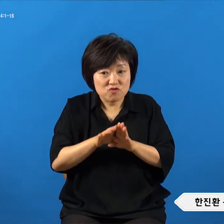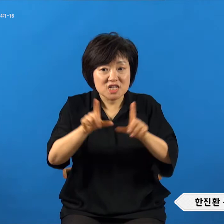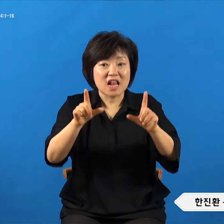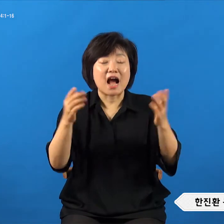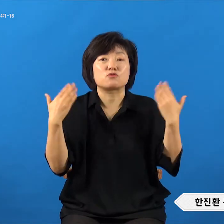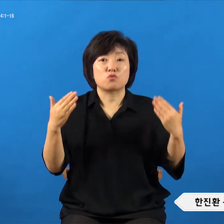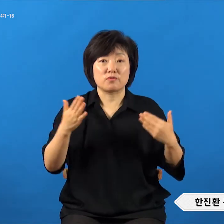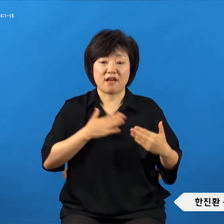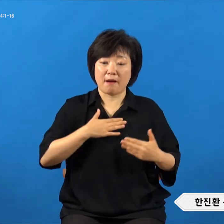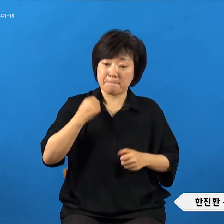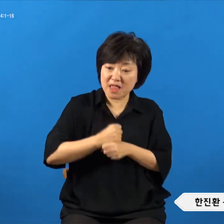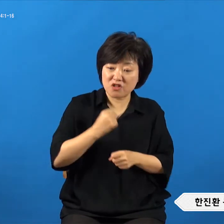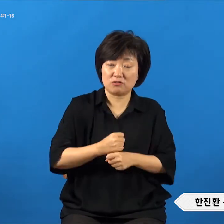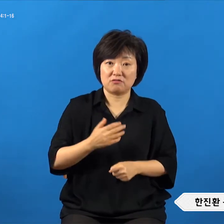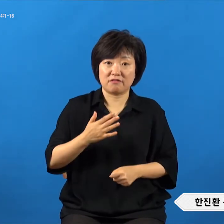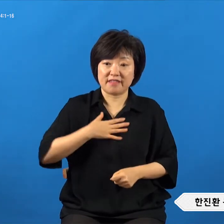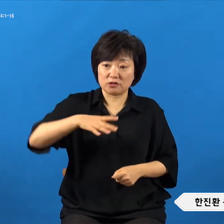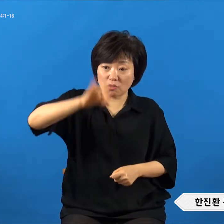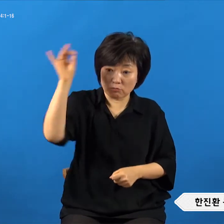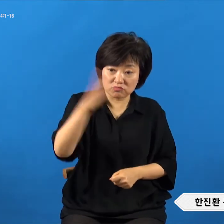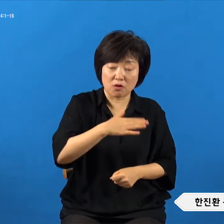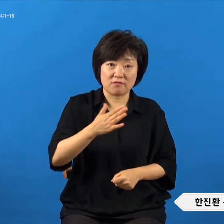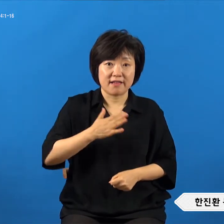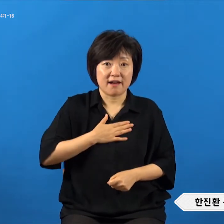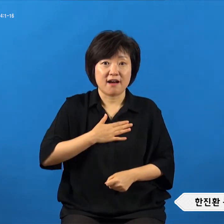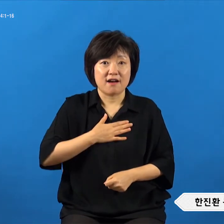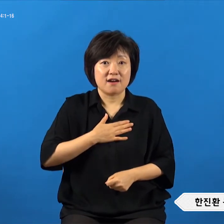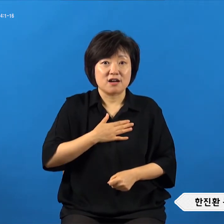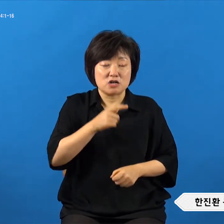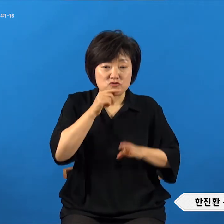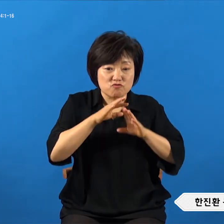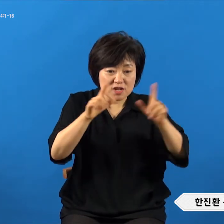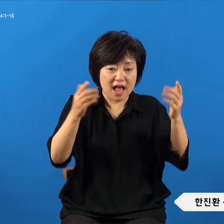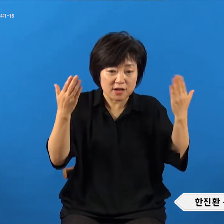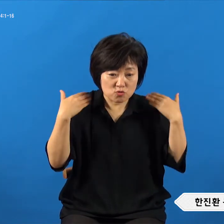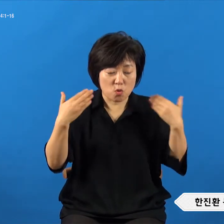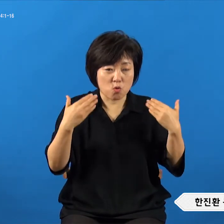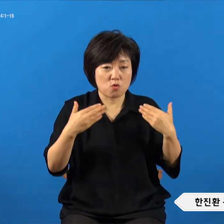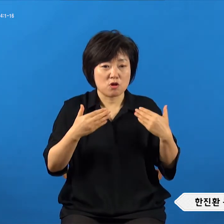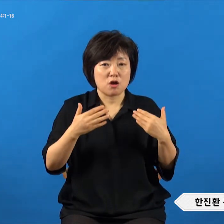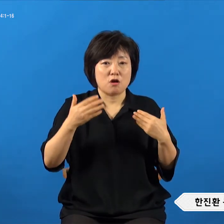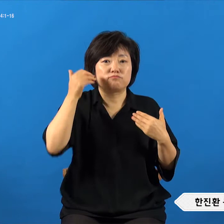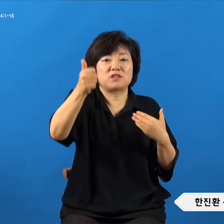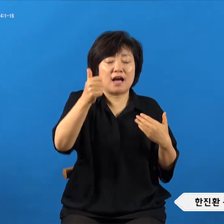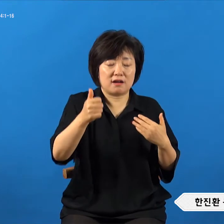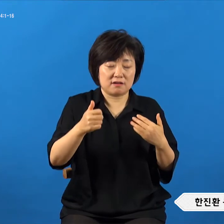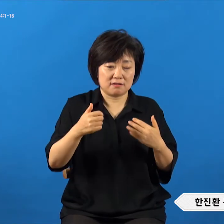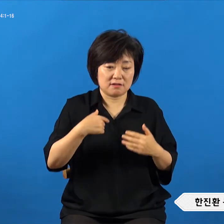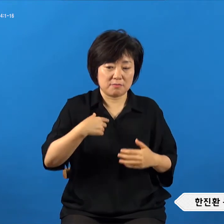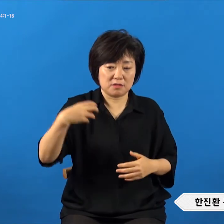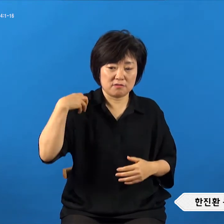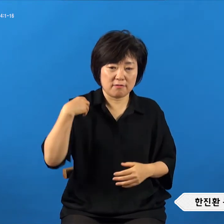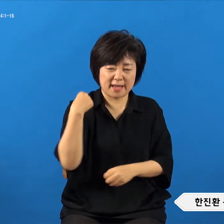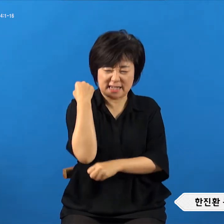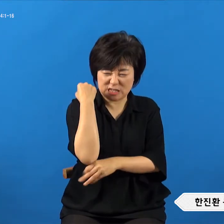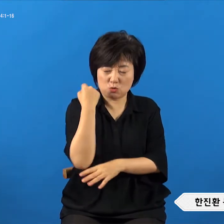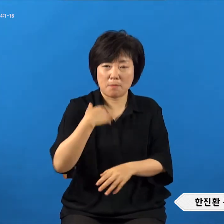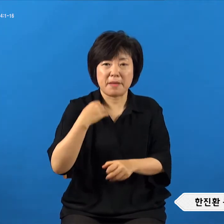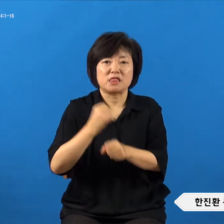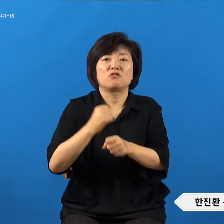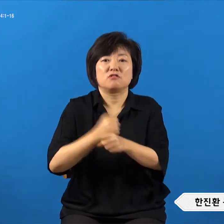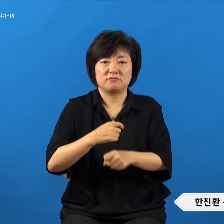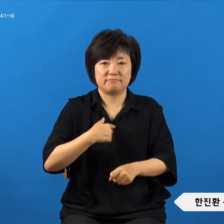사실은 내가 다 만든 거야. 내가 초창기 10년 동안 주일학교 부장하면서 내가 기초를 다 닦아가지고 지금 이 정도로